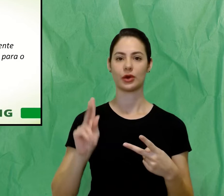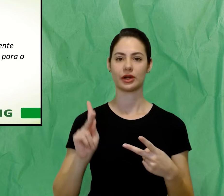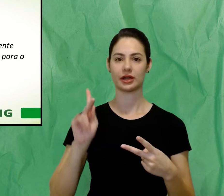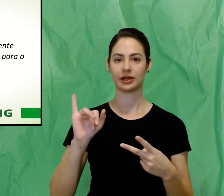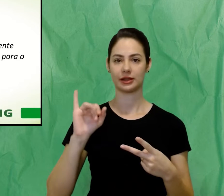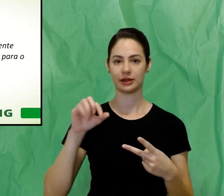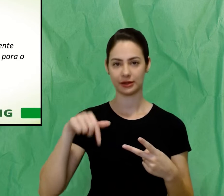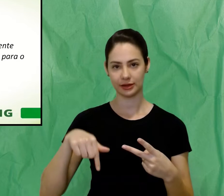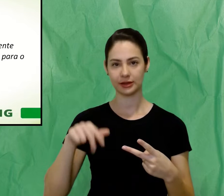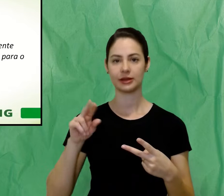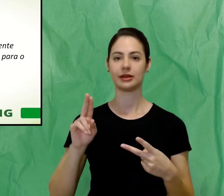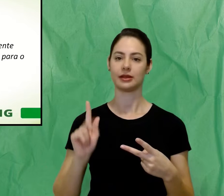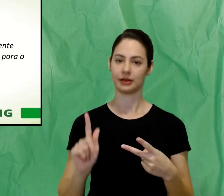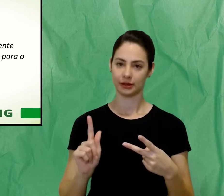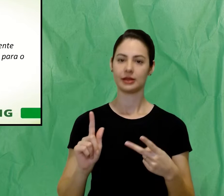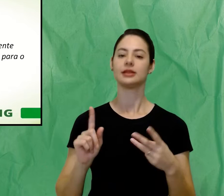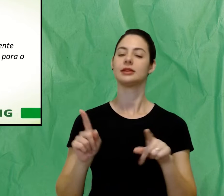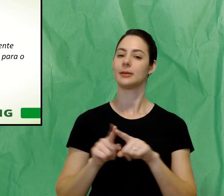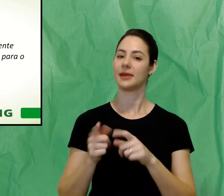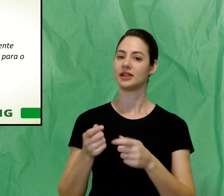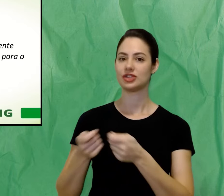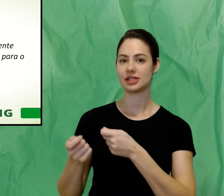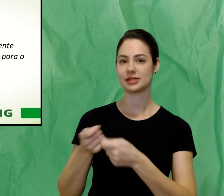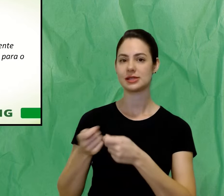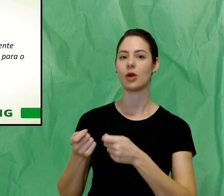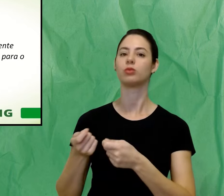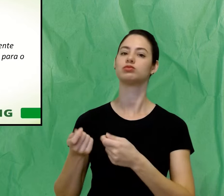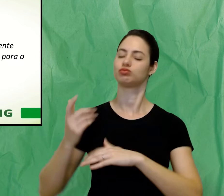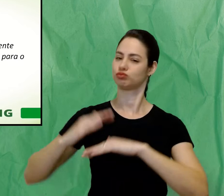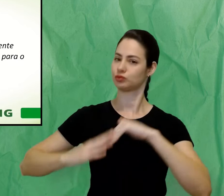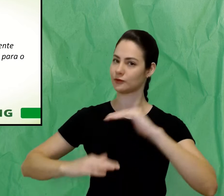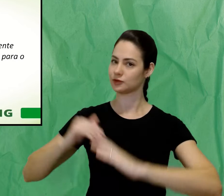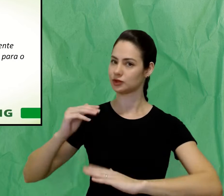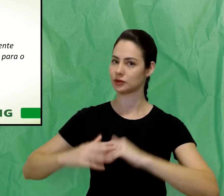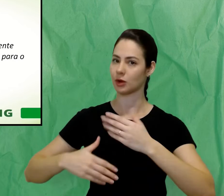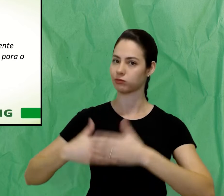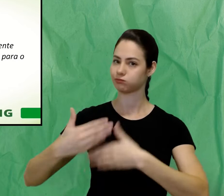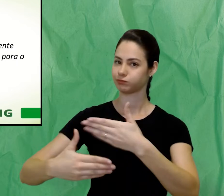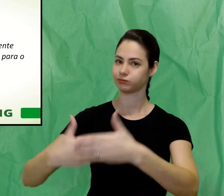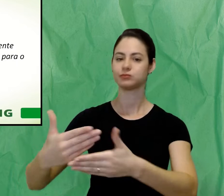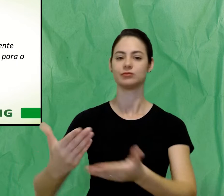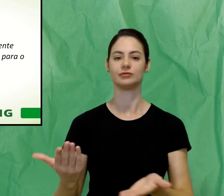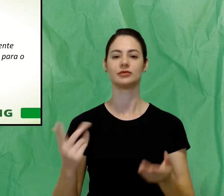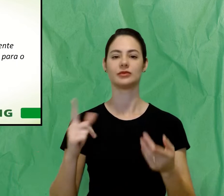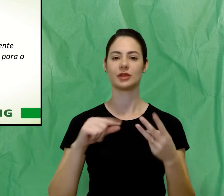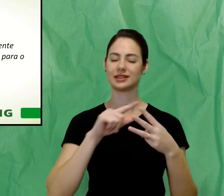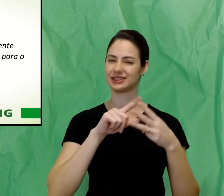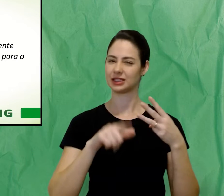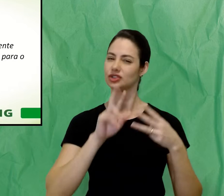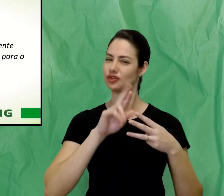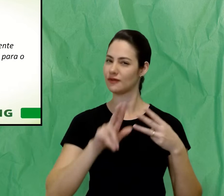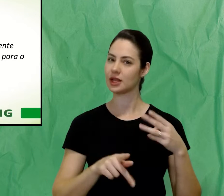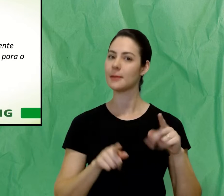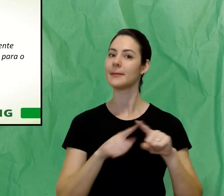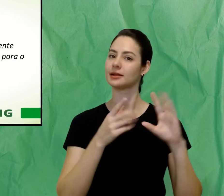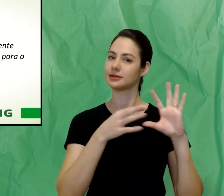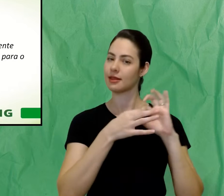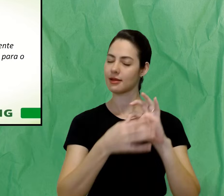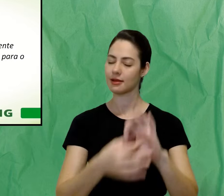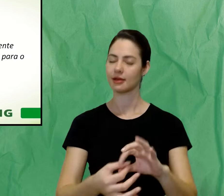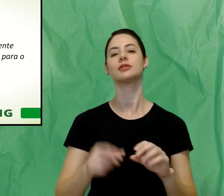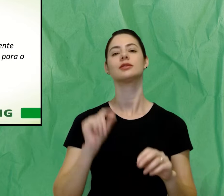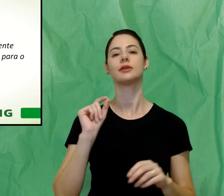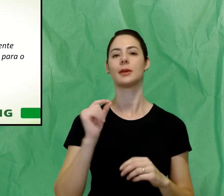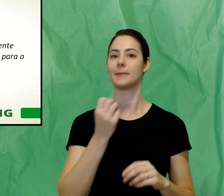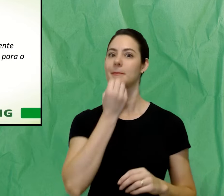gestão de carreira. Tá? São 3 áreas distintas, porém intimamente ligadas, que se utilizam